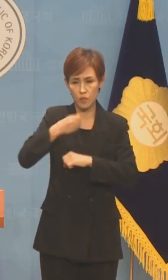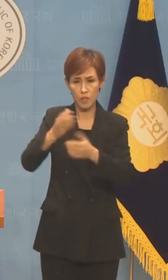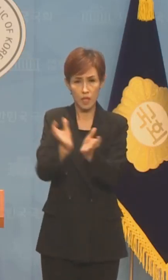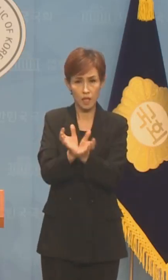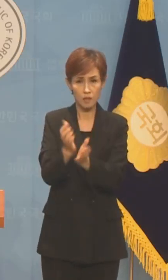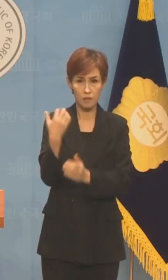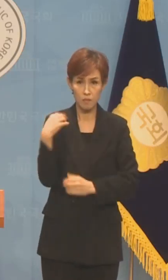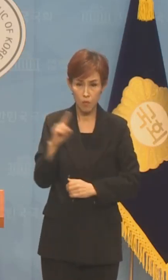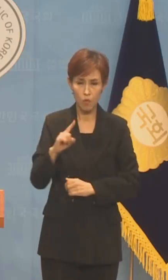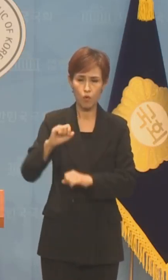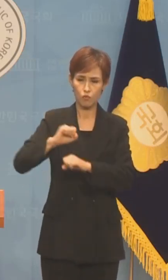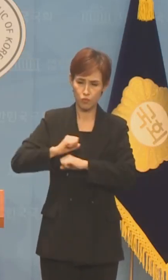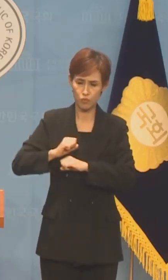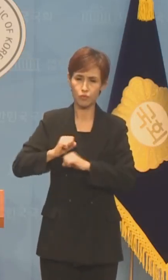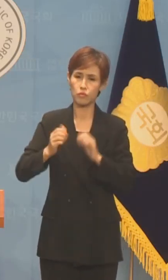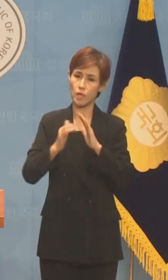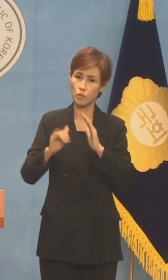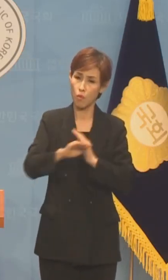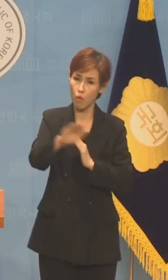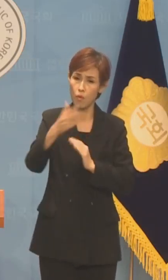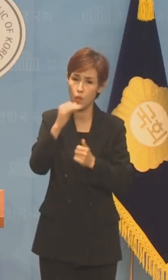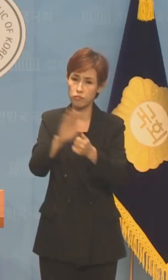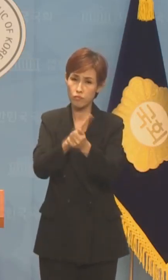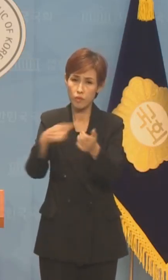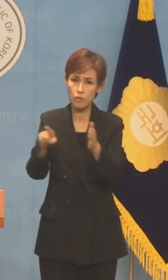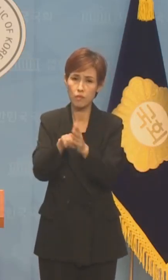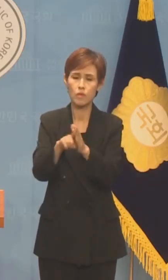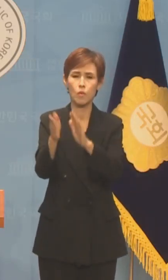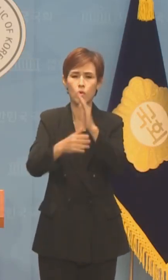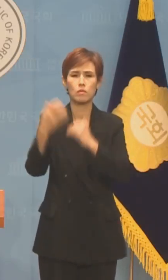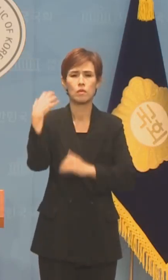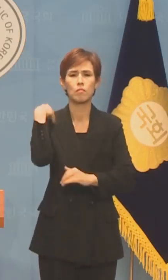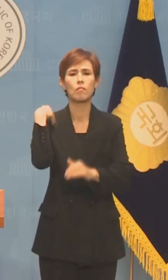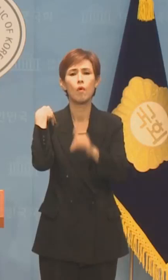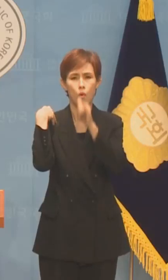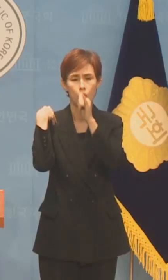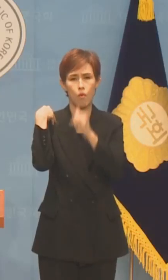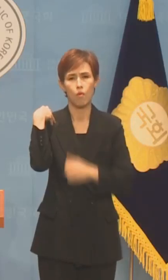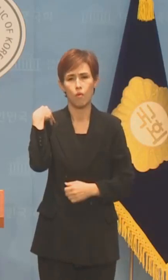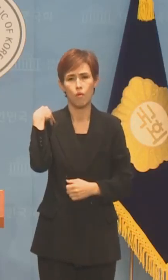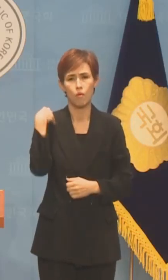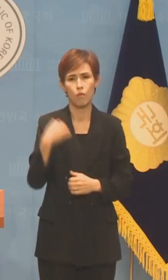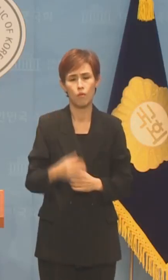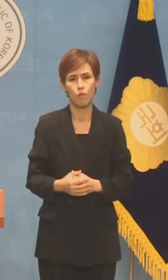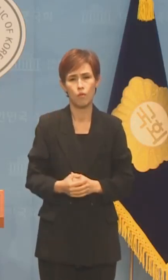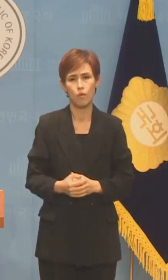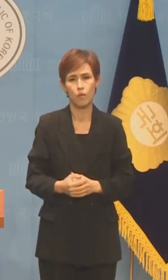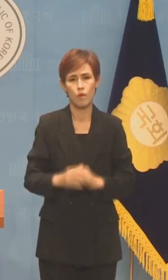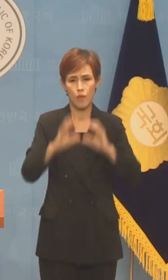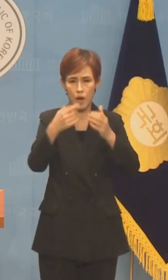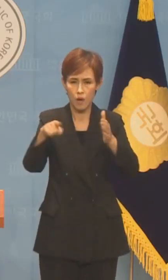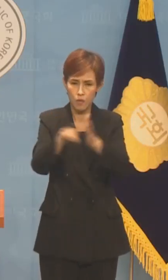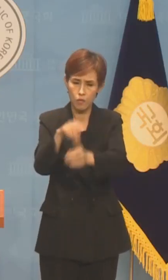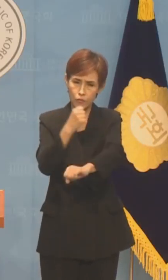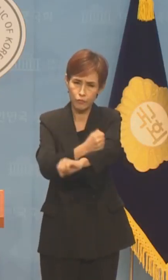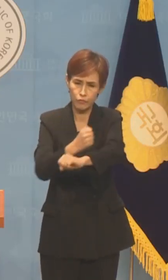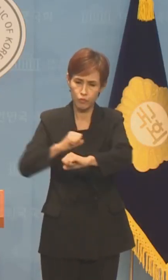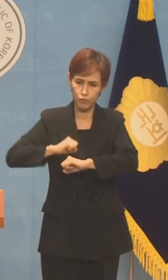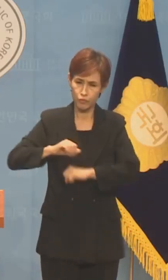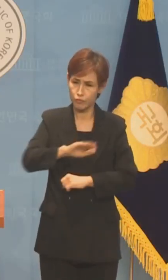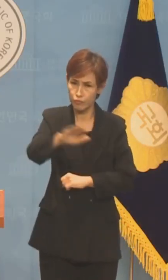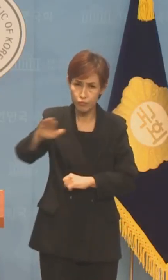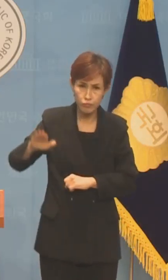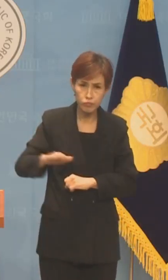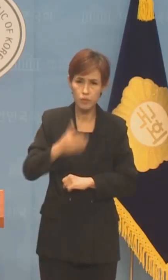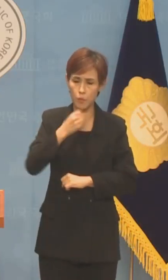국군복지단은 군 장병들과 가족들의 복지를 위해 공적 책임을 다할 의무가 있습니다. 나라를 위해 애쓰는 군